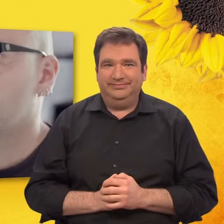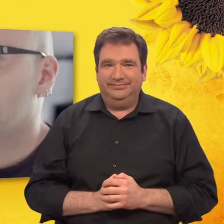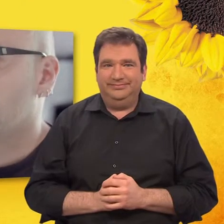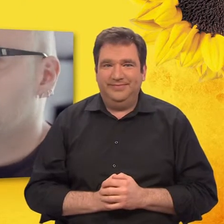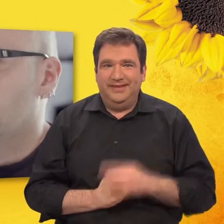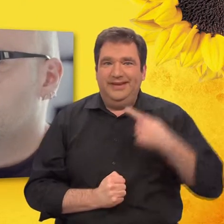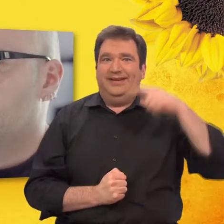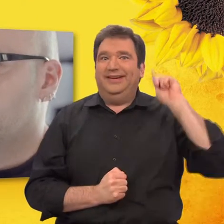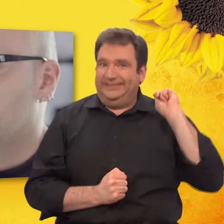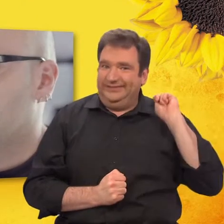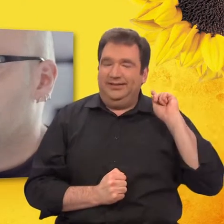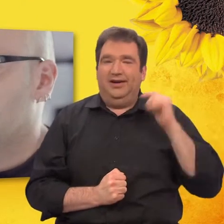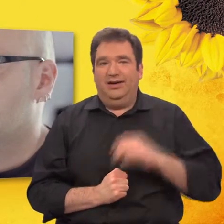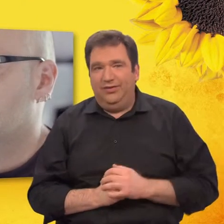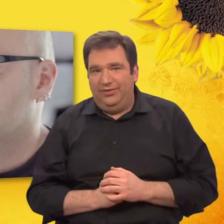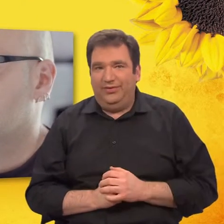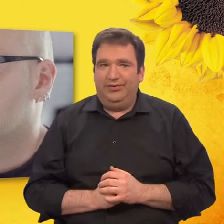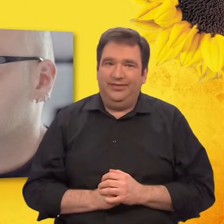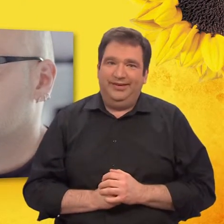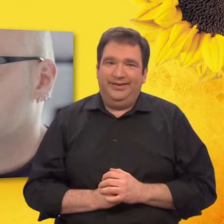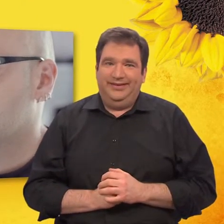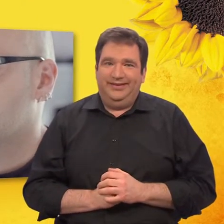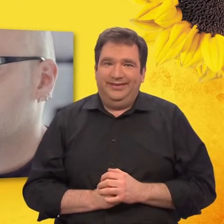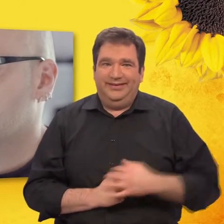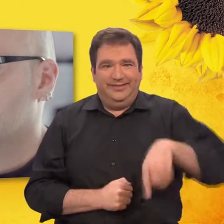cero. Entonces, claro, ayer,